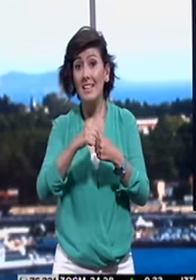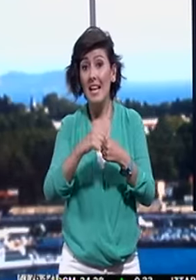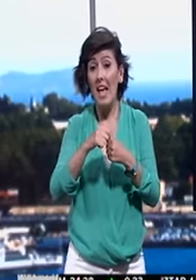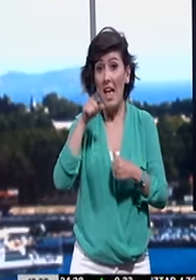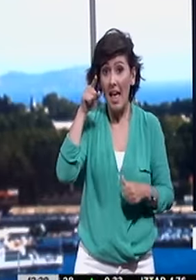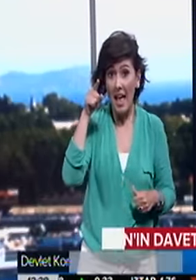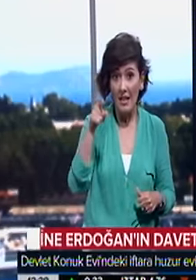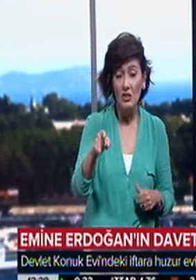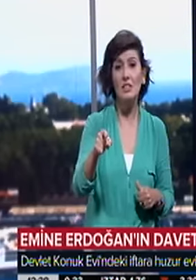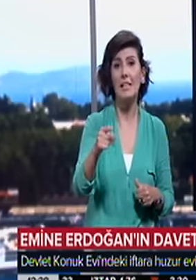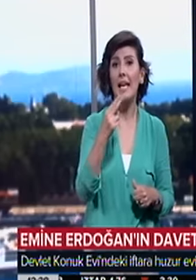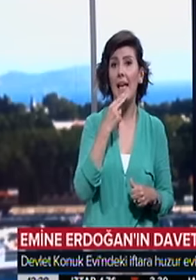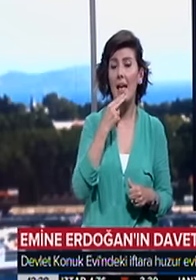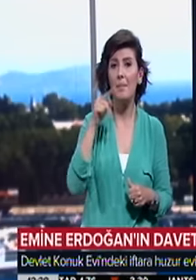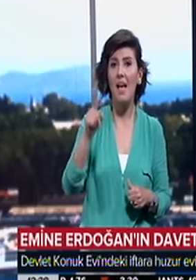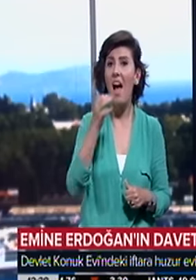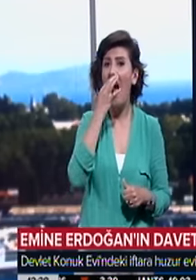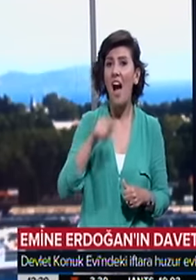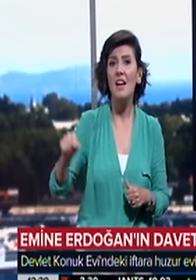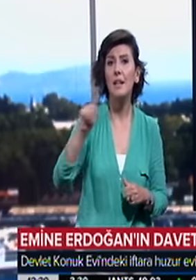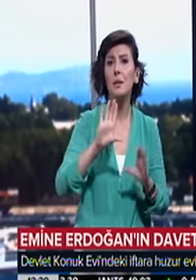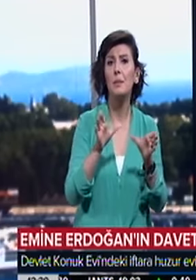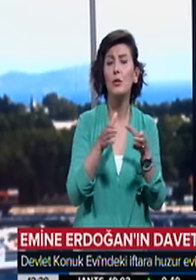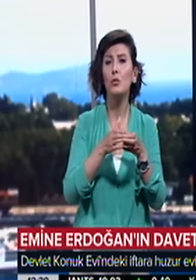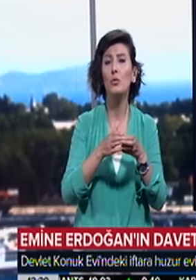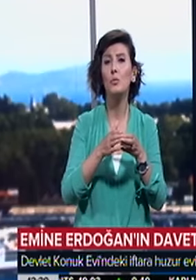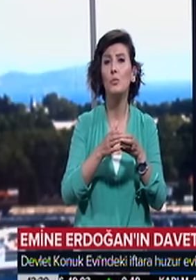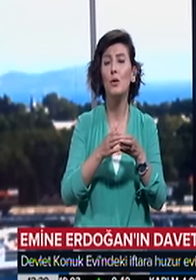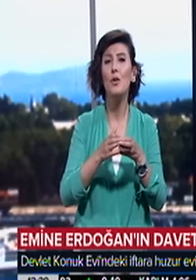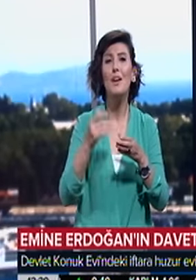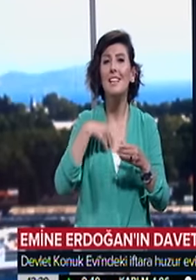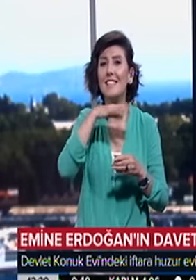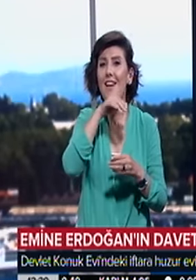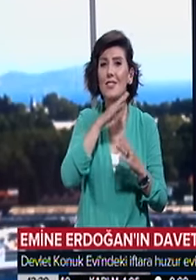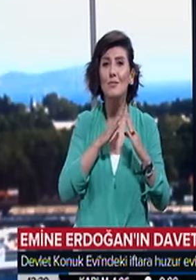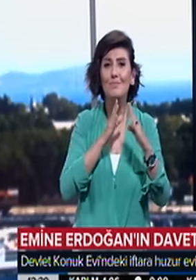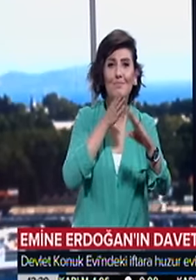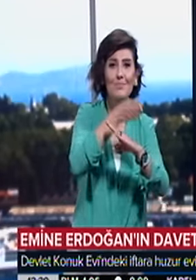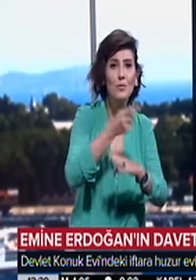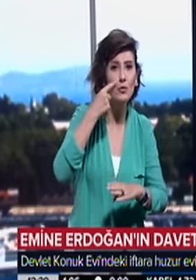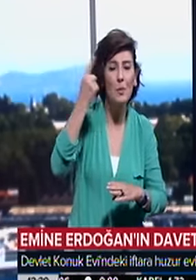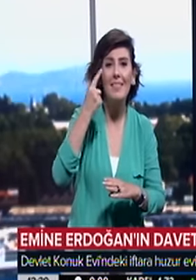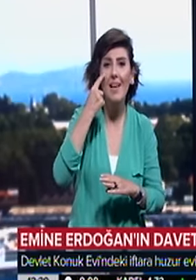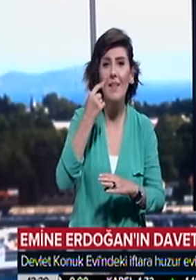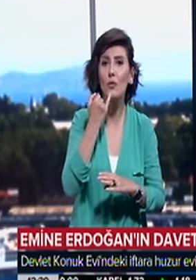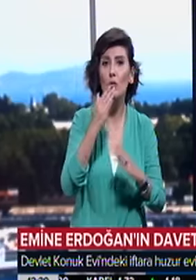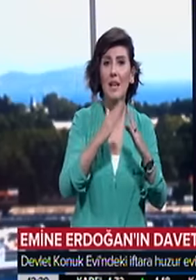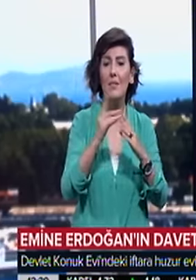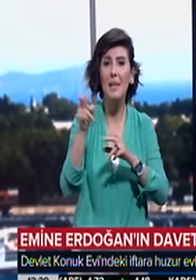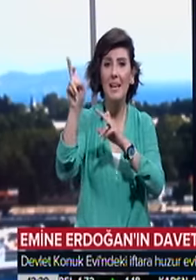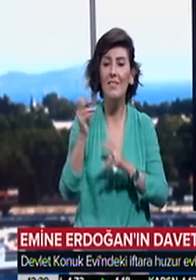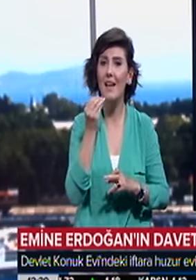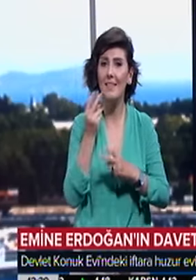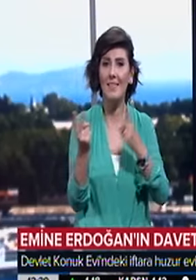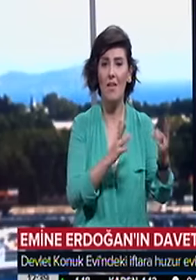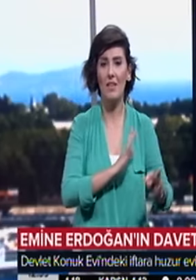Cumhurbaşkanı Recep Tayyip Erdoğan'ın eşi Emine Erdoğan, Ankara'da bir grup huzurevi sakinine Cumhurbaşkanlığı Devlet Konuk Evi'nde bir